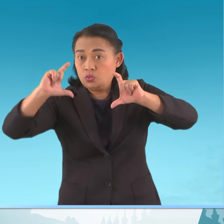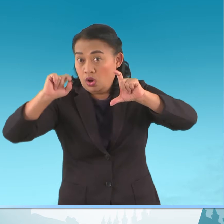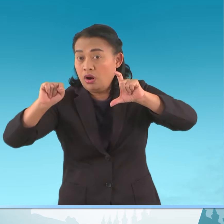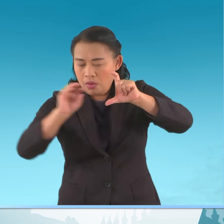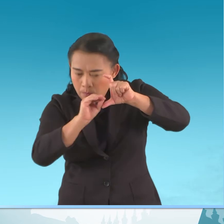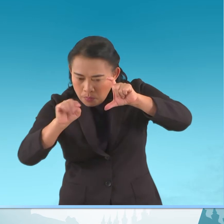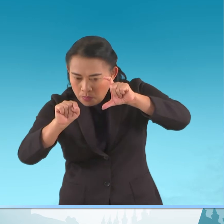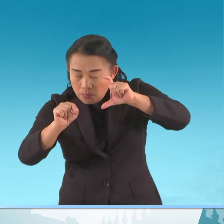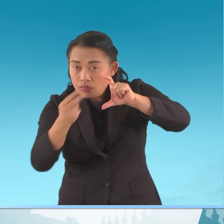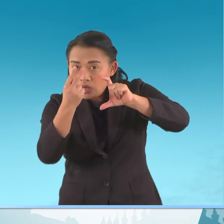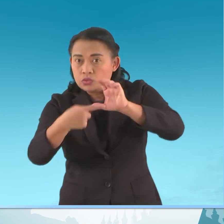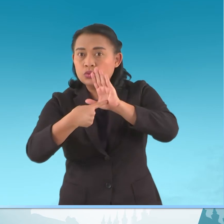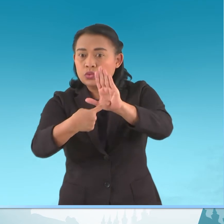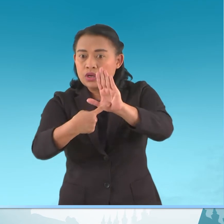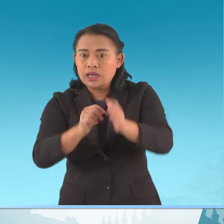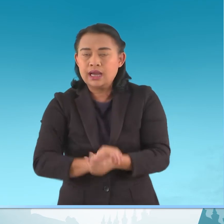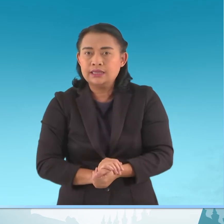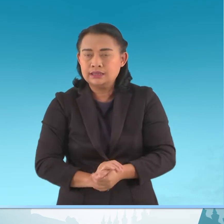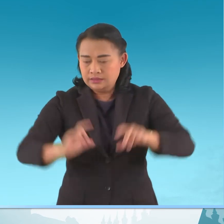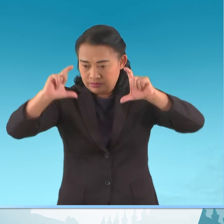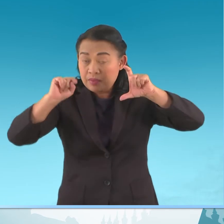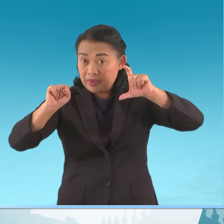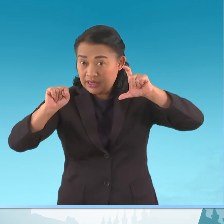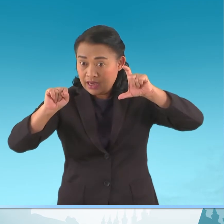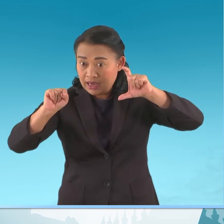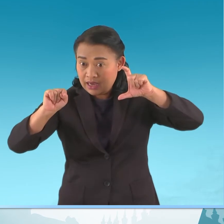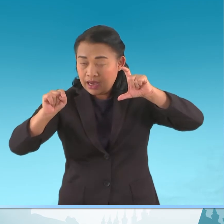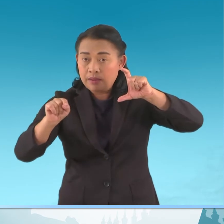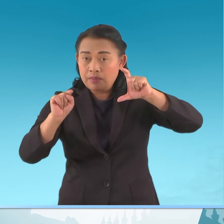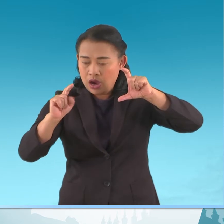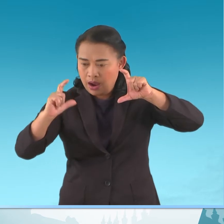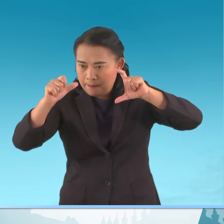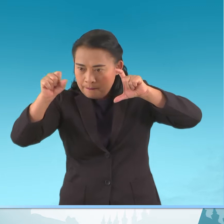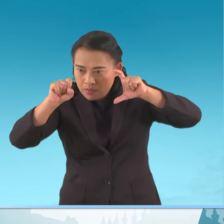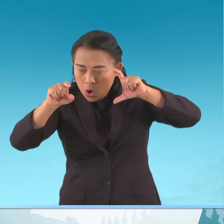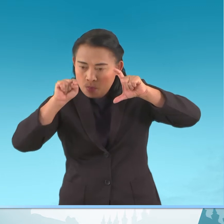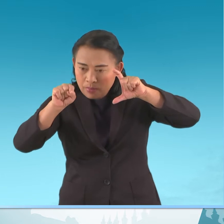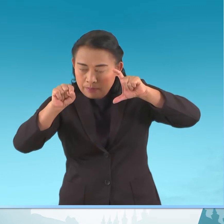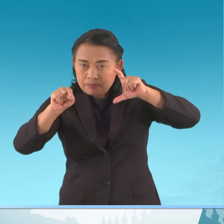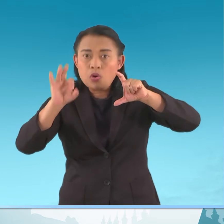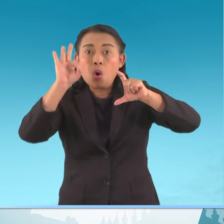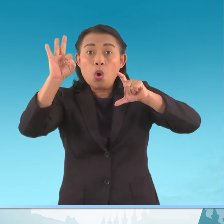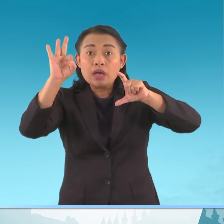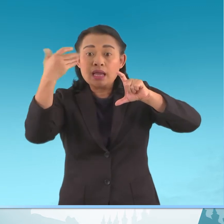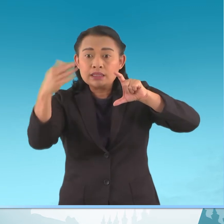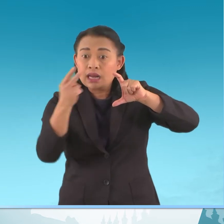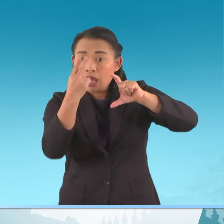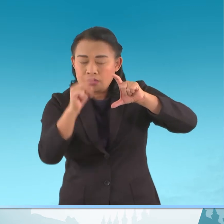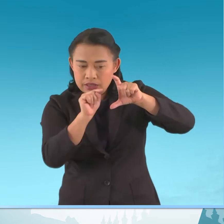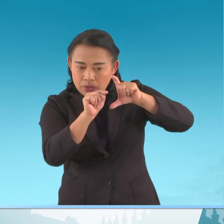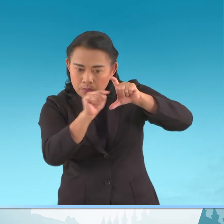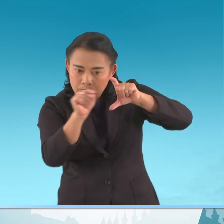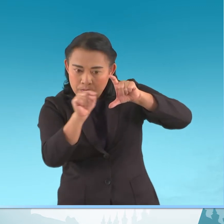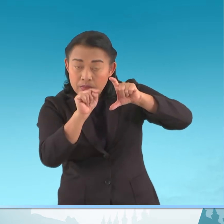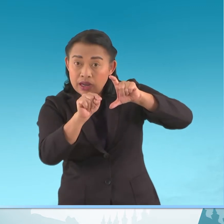Picturesทรายเราลองไปดูกันครับอย่างกล้องตัวนี้เนี่ยเขาเรียกที่เกี่ยวModeนะครับเรากด okไปนะแล้วเราก็เป็น